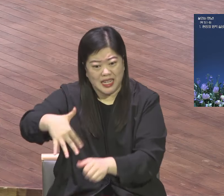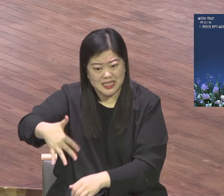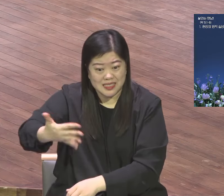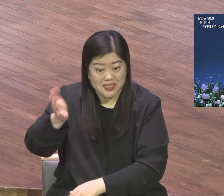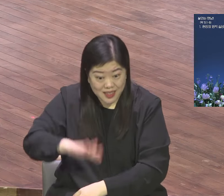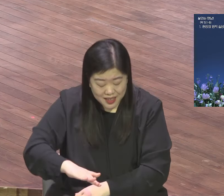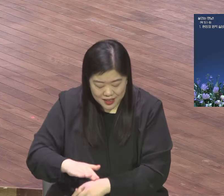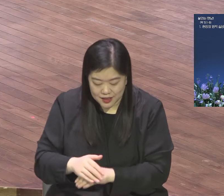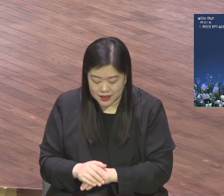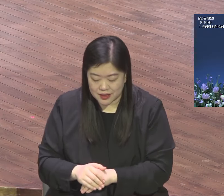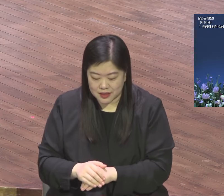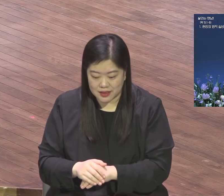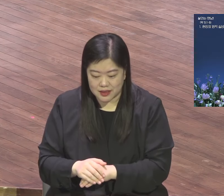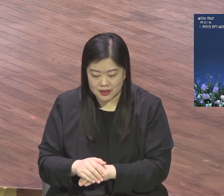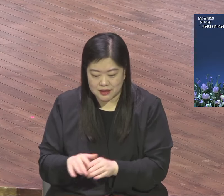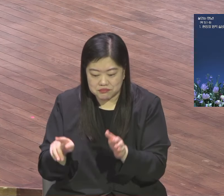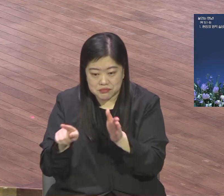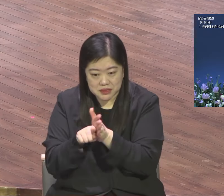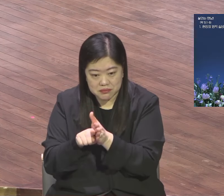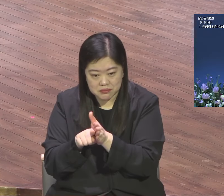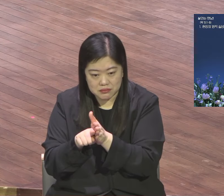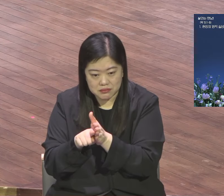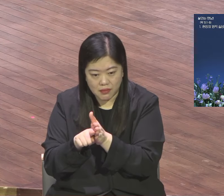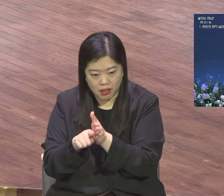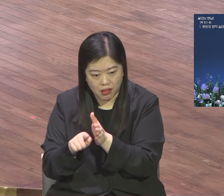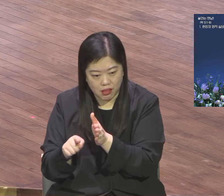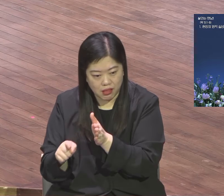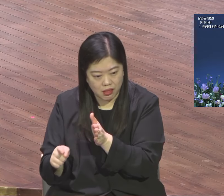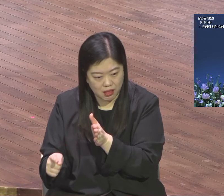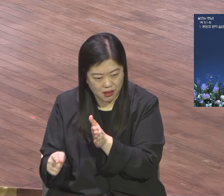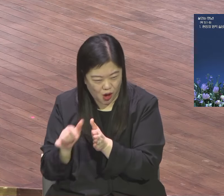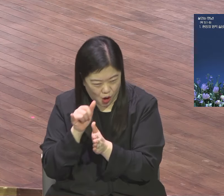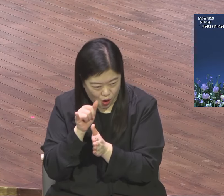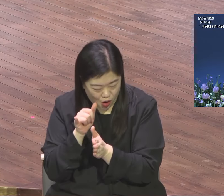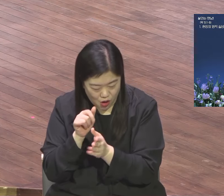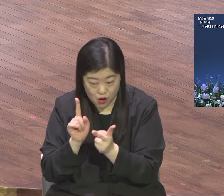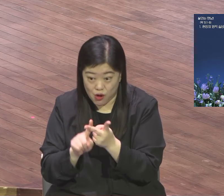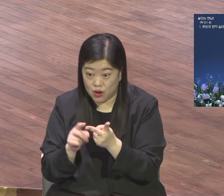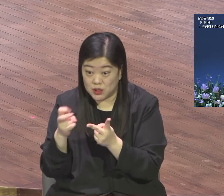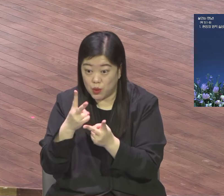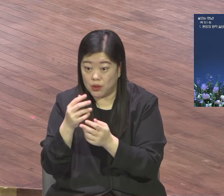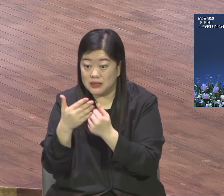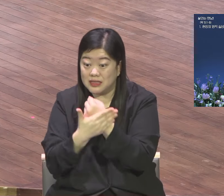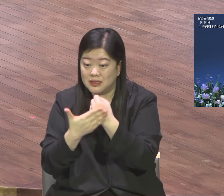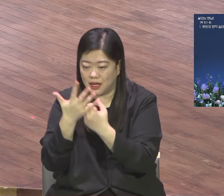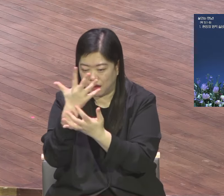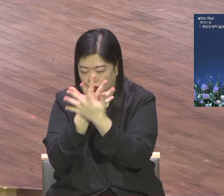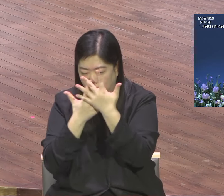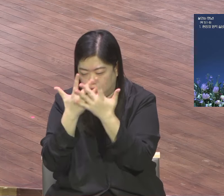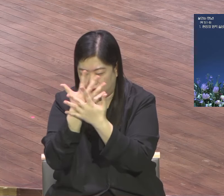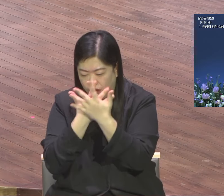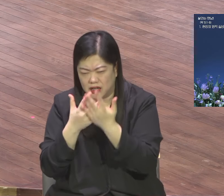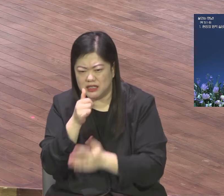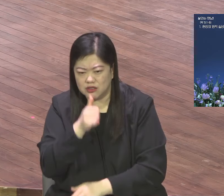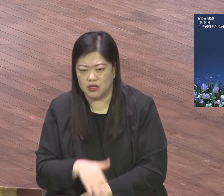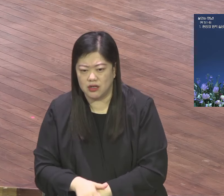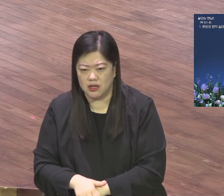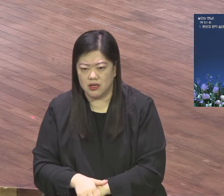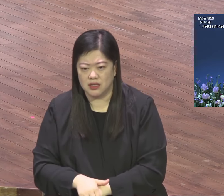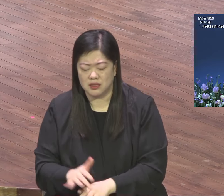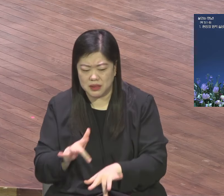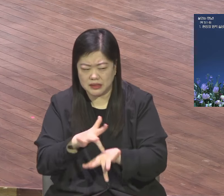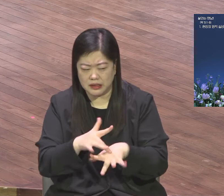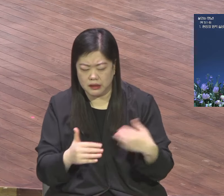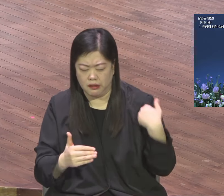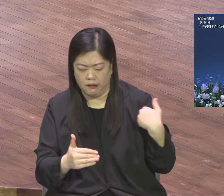장난쳐요. 여러분 정신 차려야 돼요. 속지 마시기 바랍니다. 그래서 거리지와 절대 제자들 다